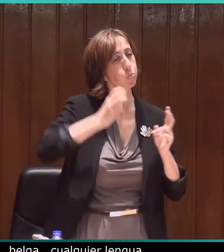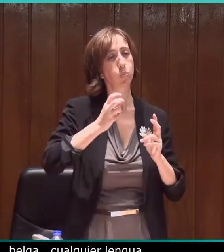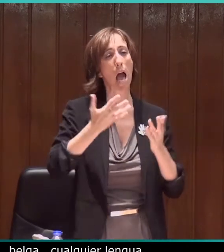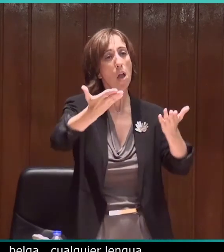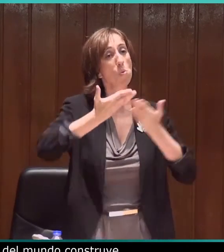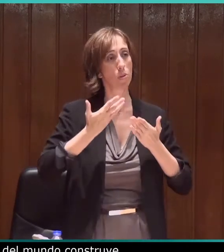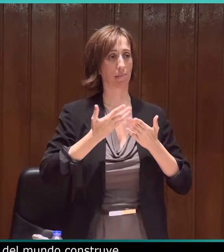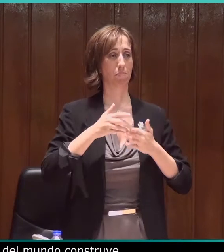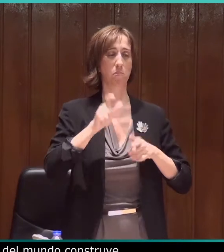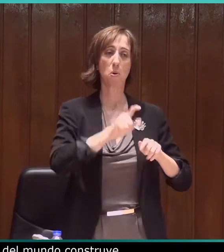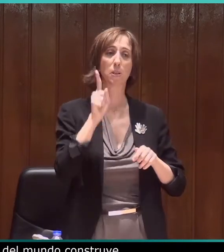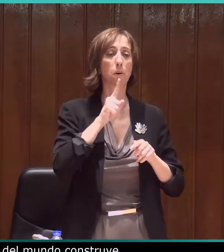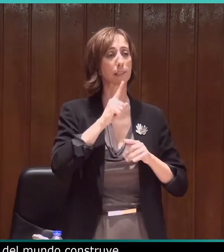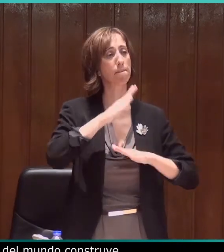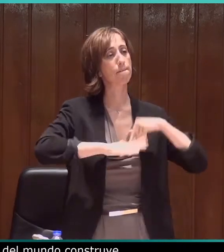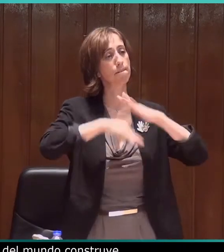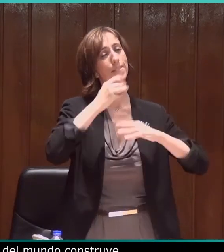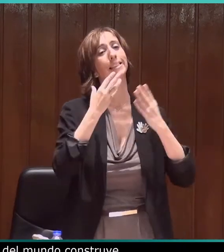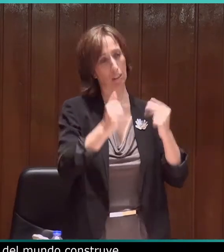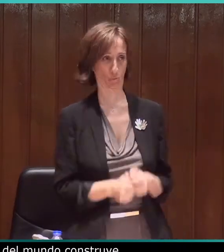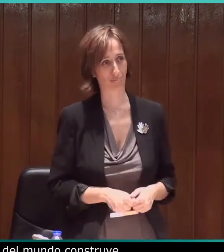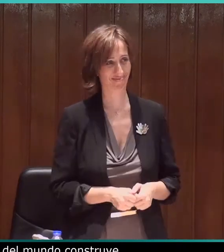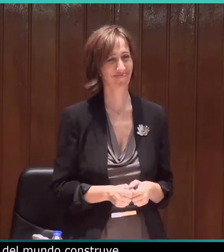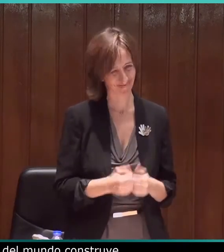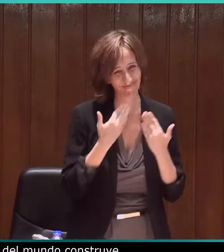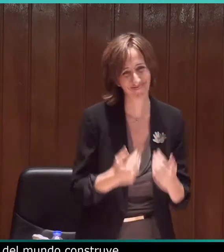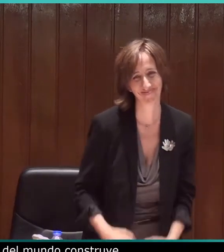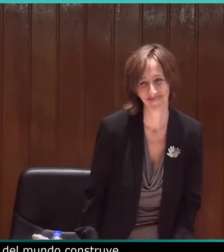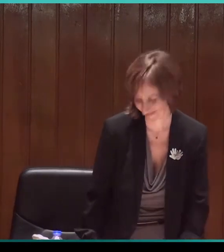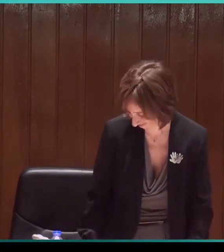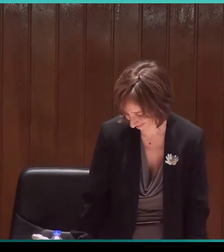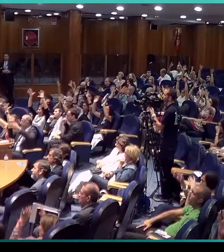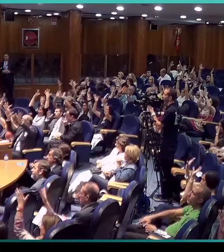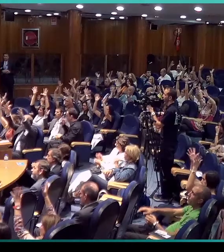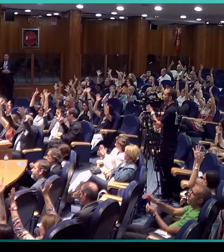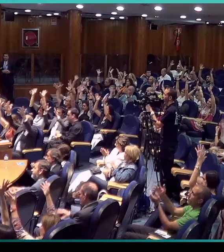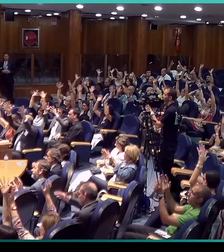dando las gracias por venir por ayudar a las personas sordas a construir tanto Muchas gracias